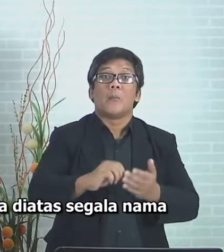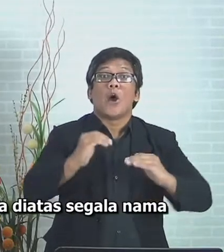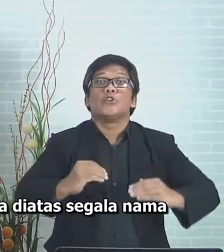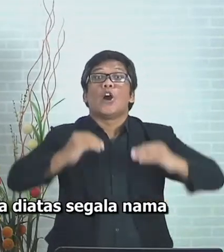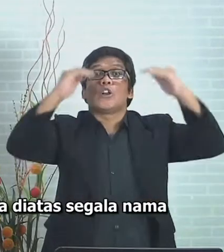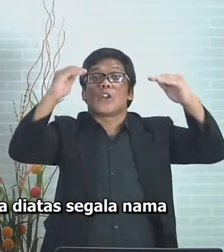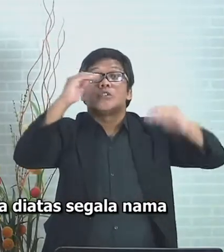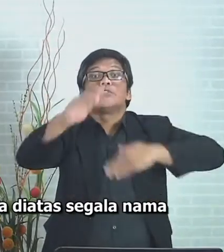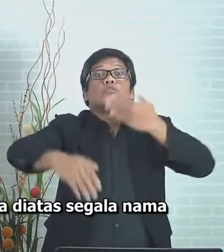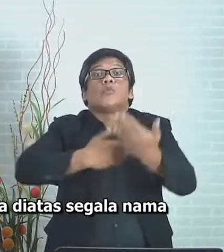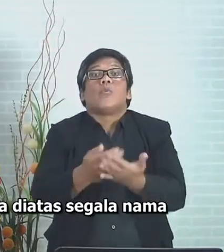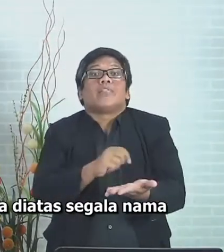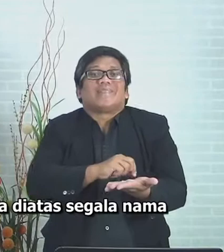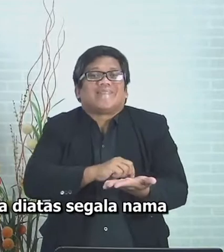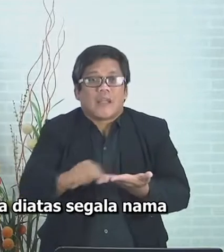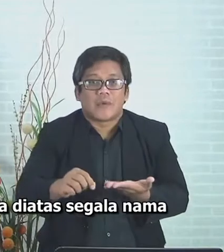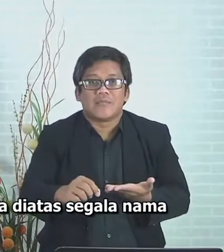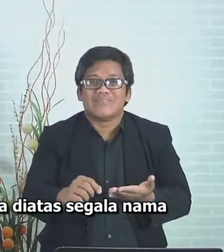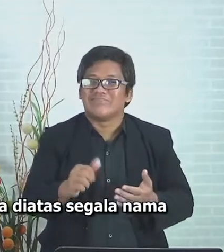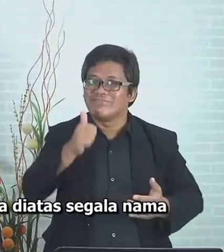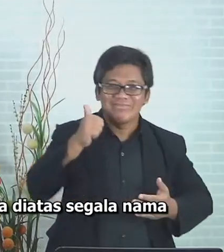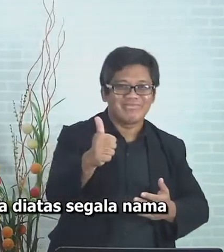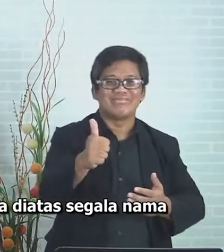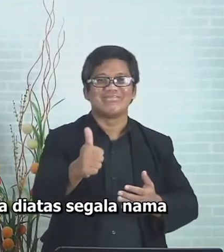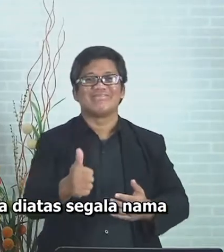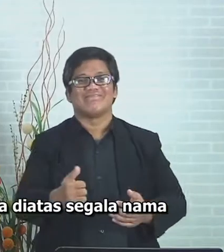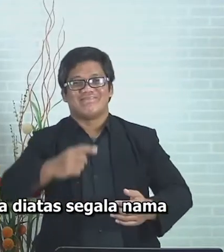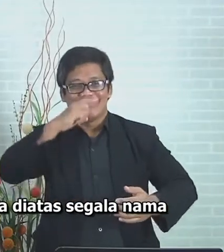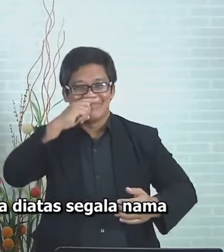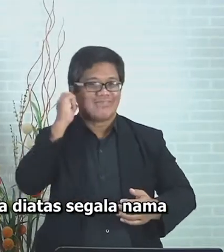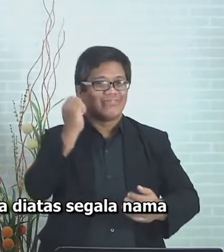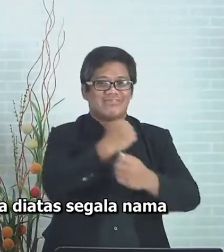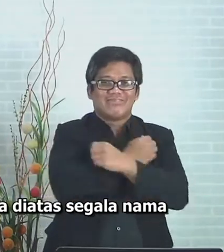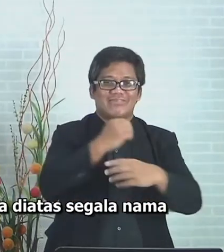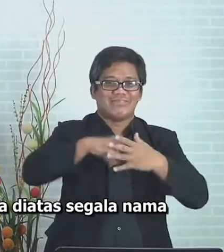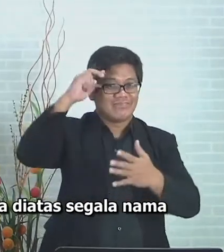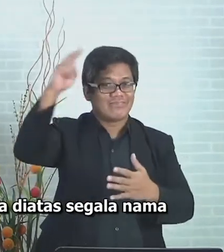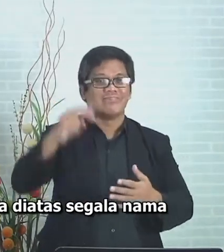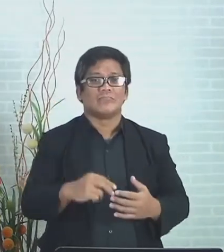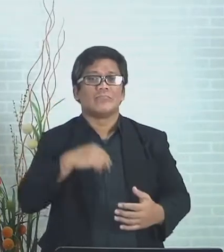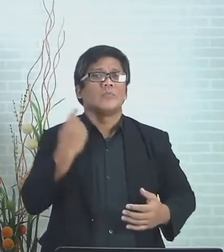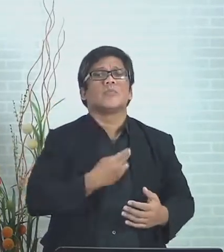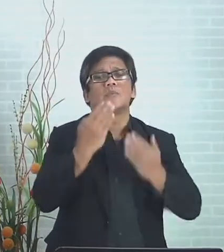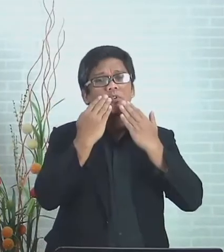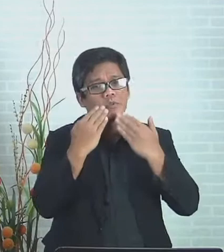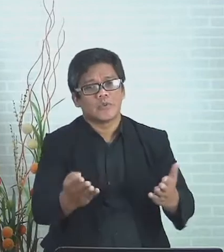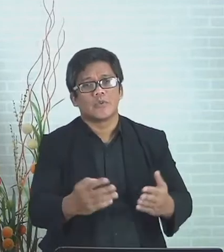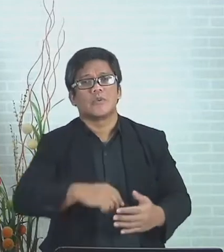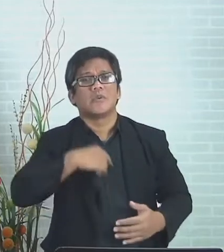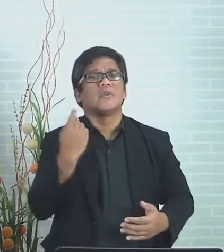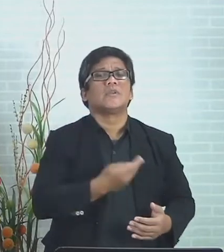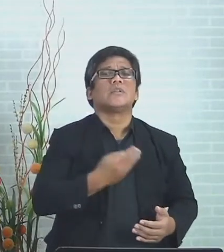segala nama wa Bapak Ibu yang terkasih dalam Tuhan hari ini kita bersyukur bahwa kita